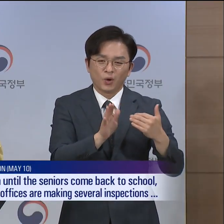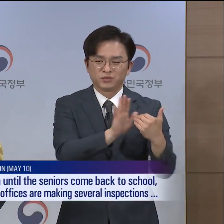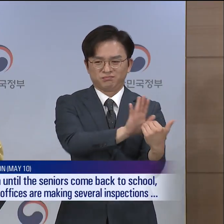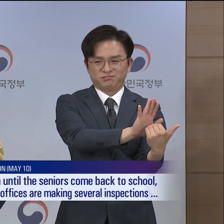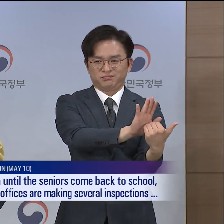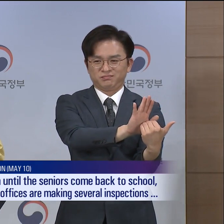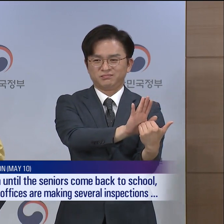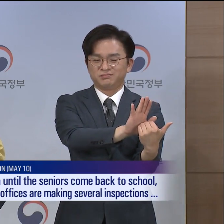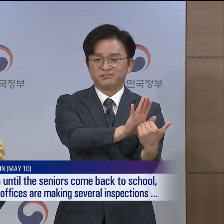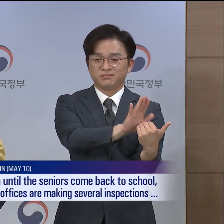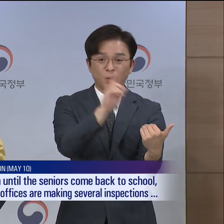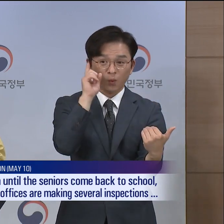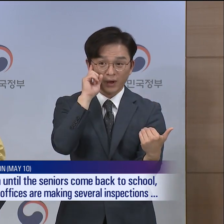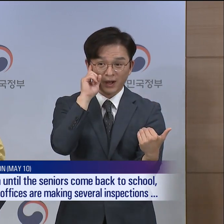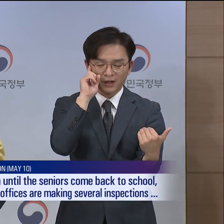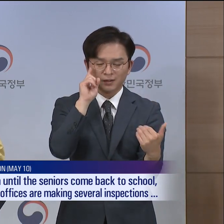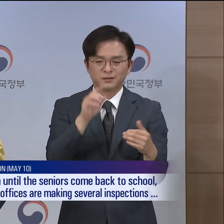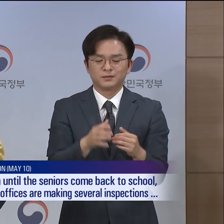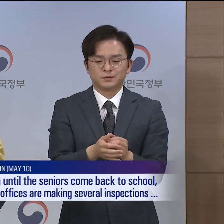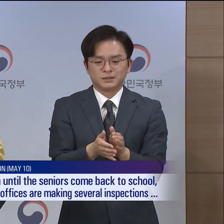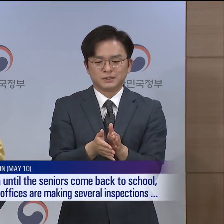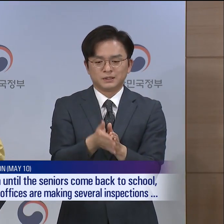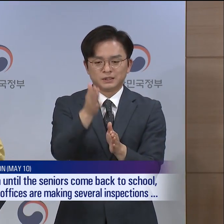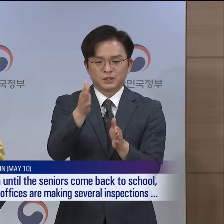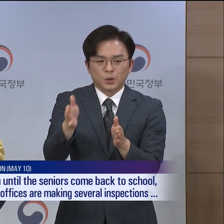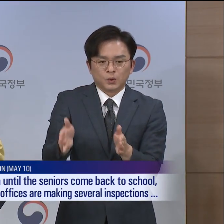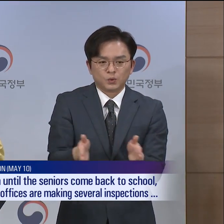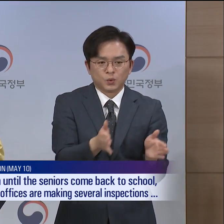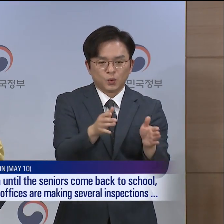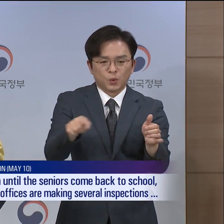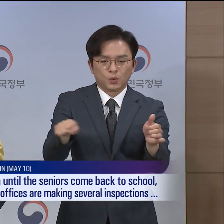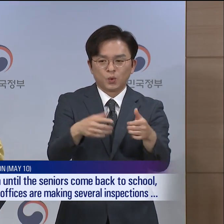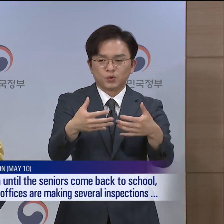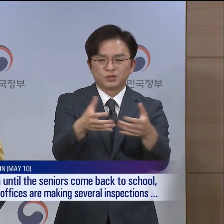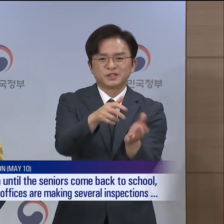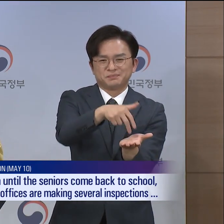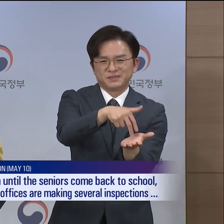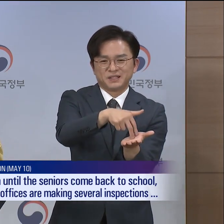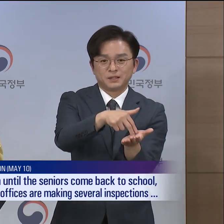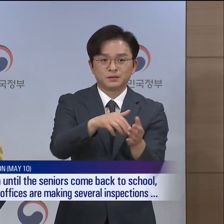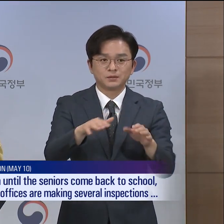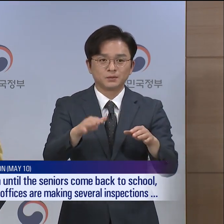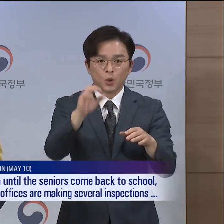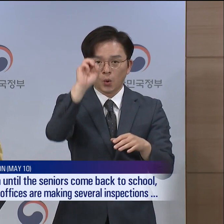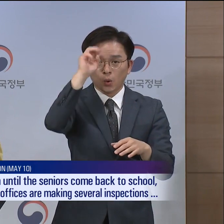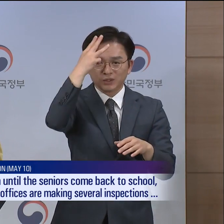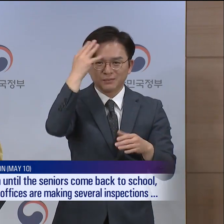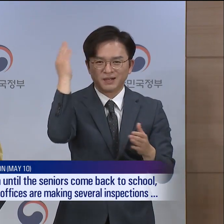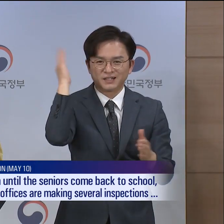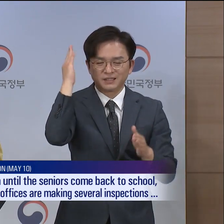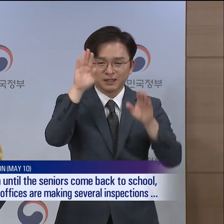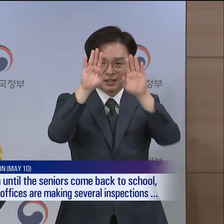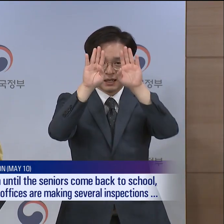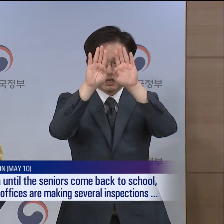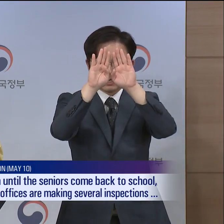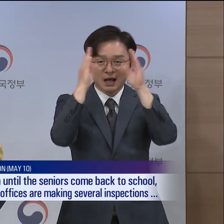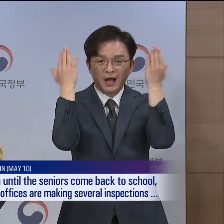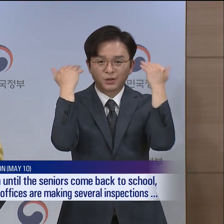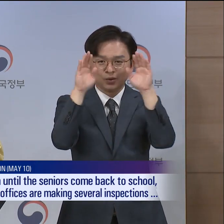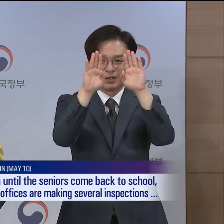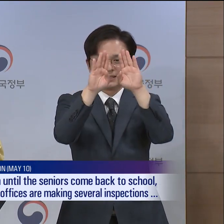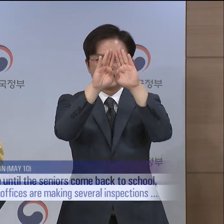고3의 개학을 4일 정도 남겨놓고 있기 때문에 시도별로 아마 여러 가지 점검을